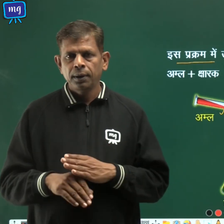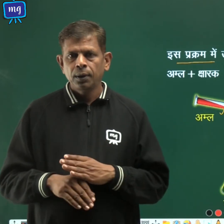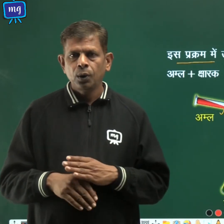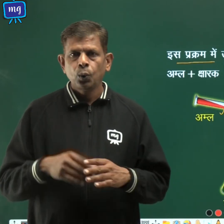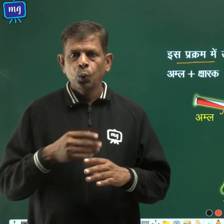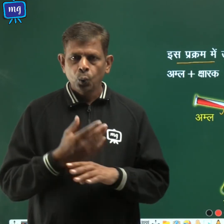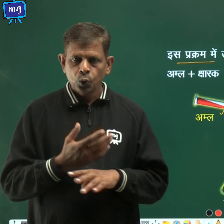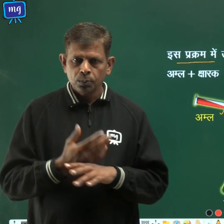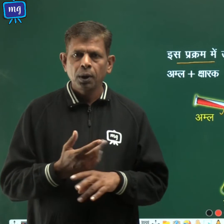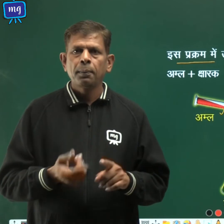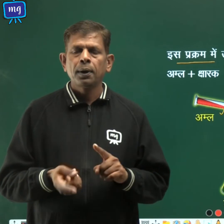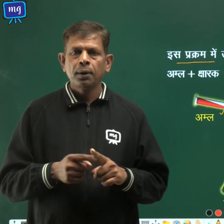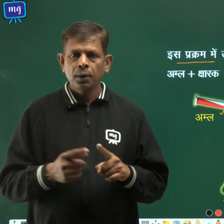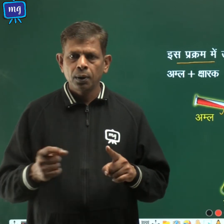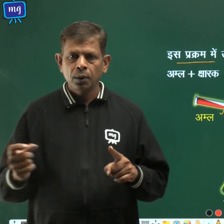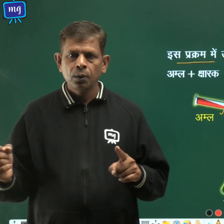ऊष्मा भी